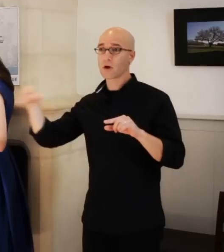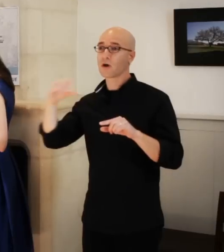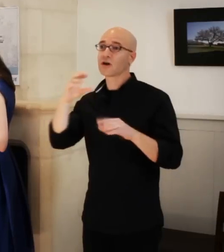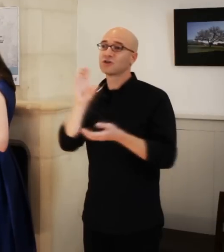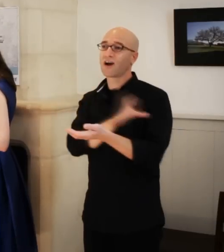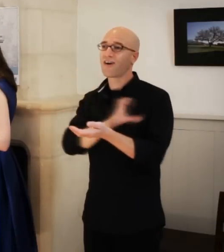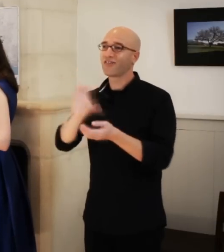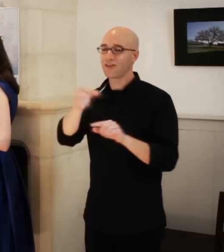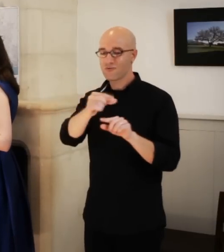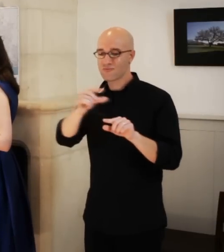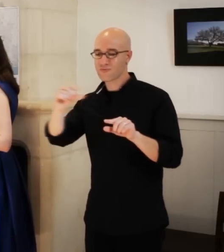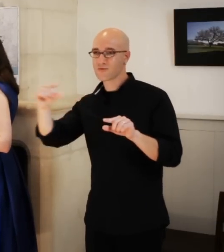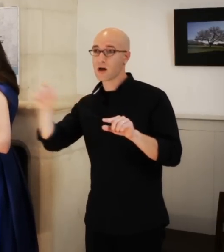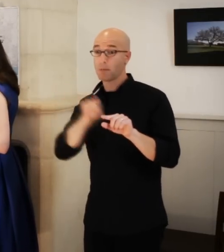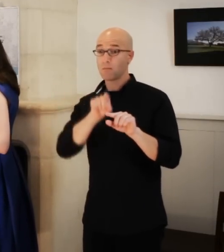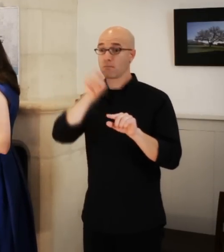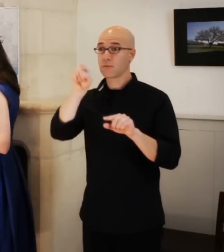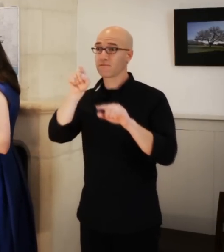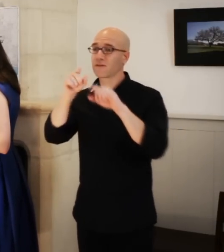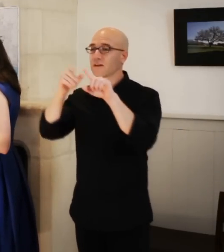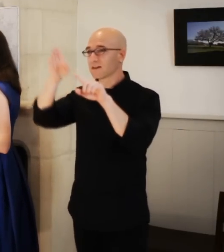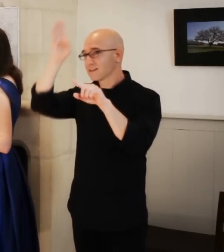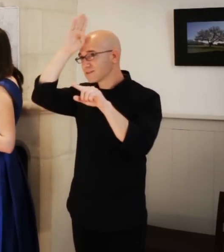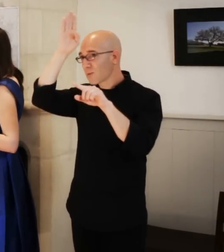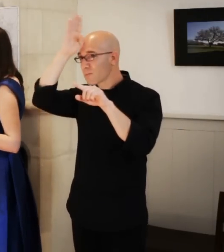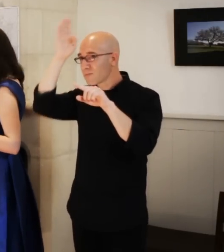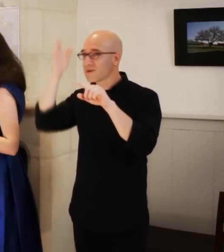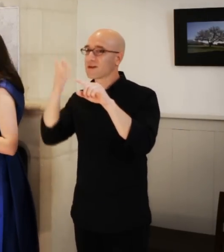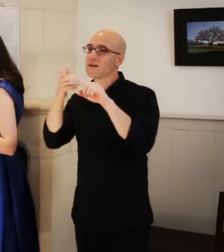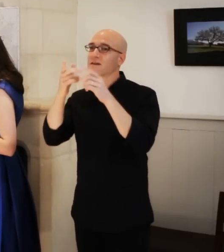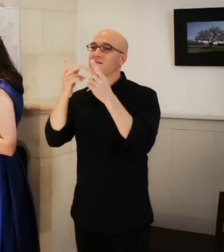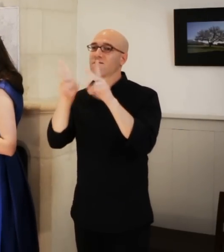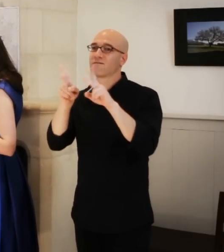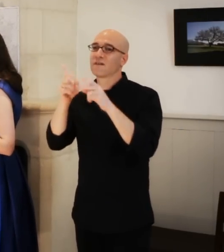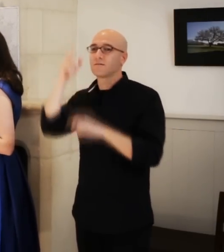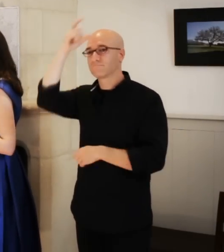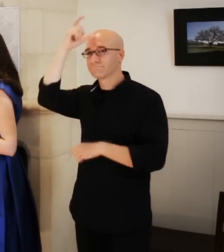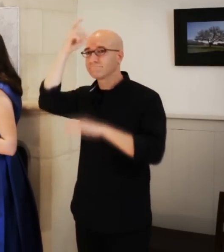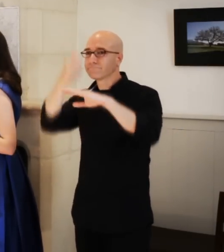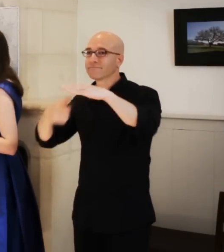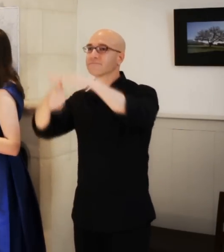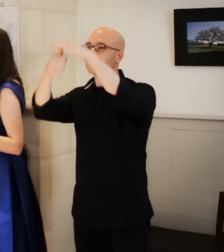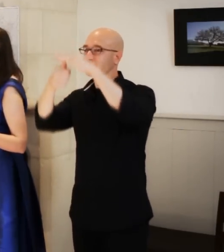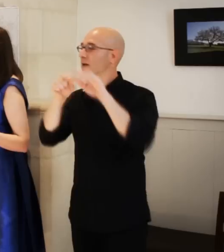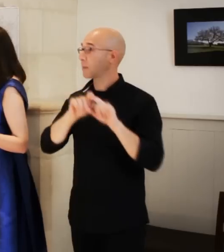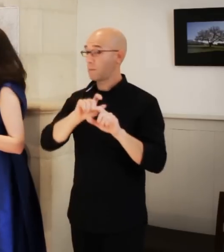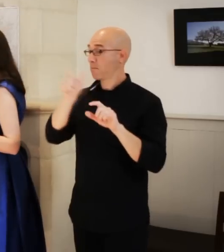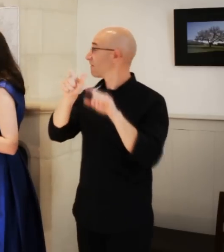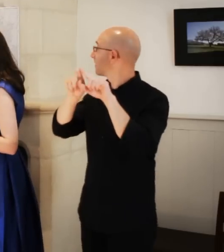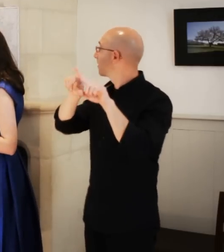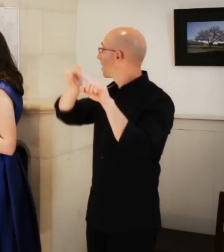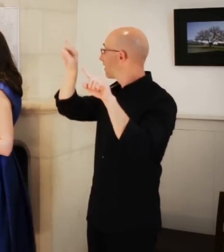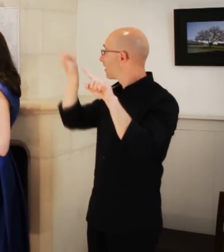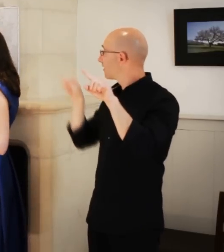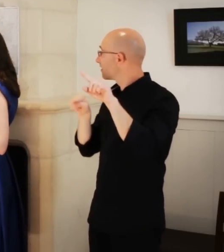Pierre Loti qui se trouve à Soubise. Et ensuite, donc là, si on vient par le sud, on peut prendre le transborder qui est actuellement en fonctionnement